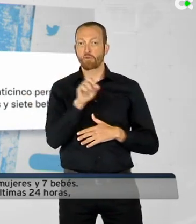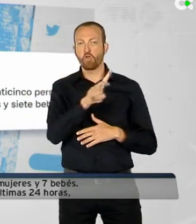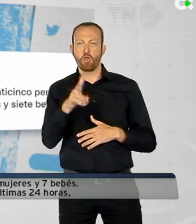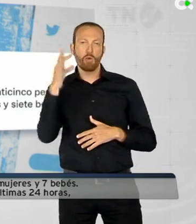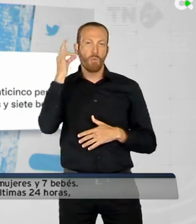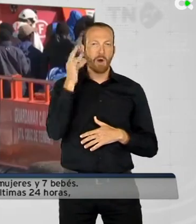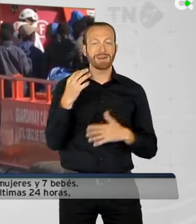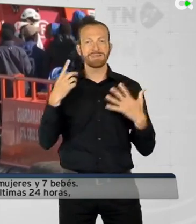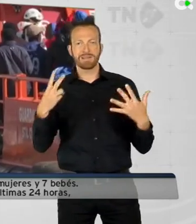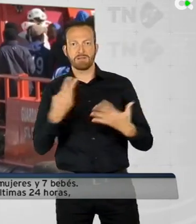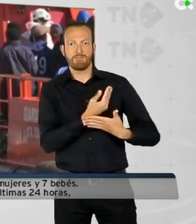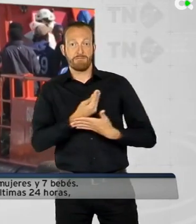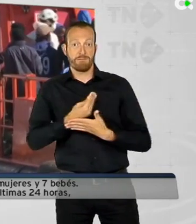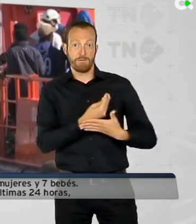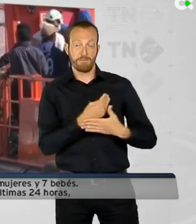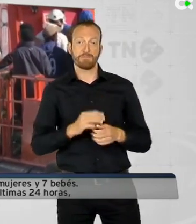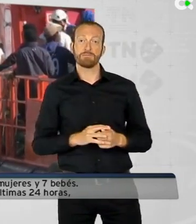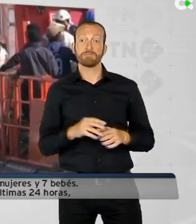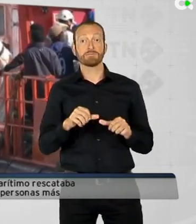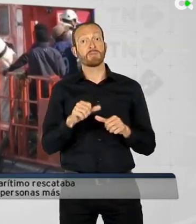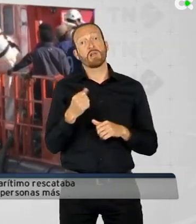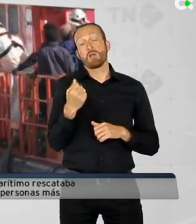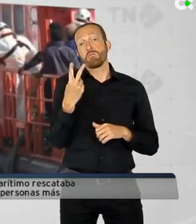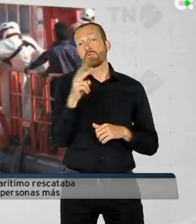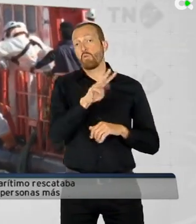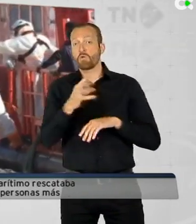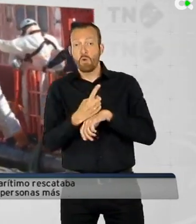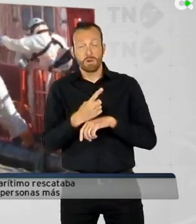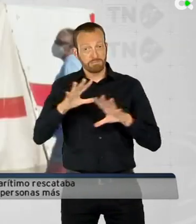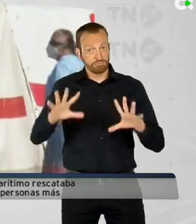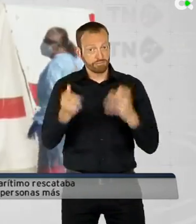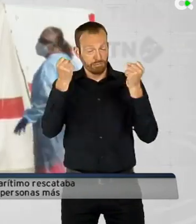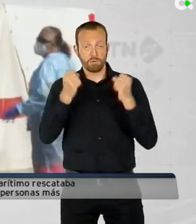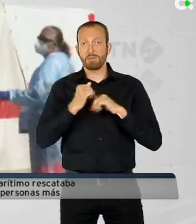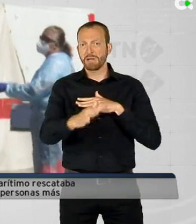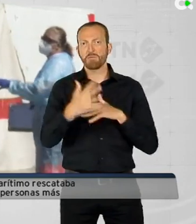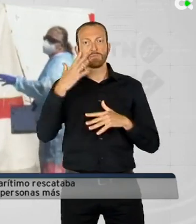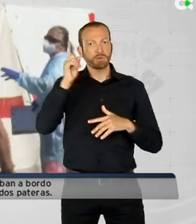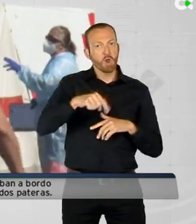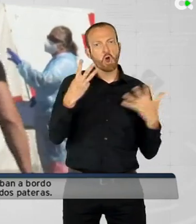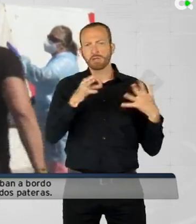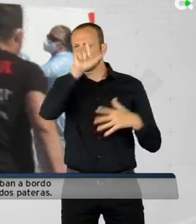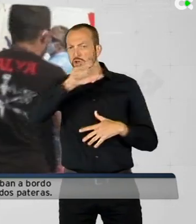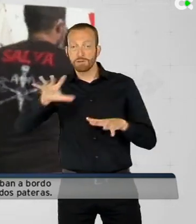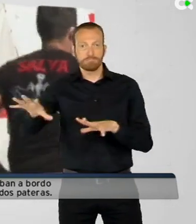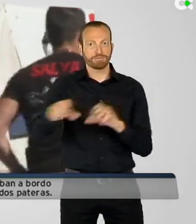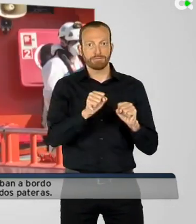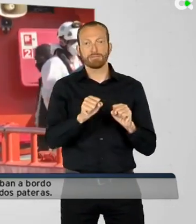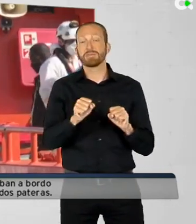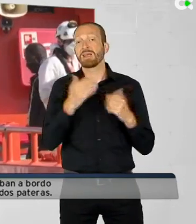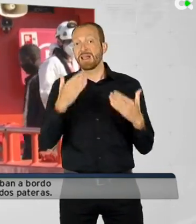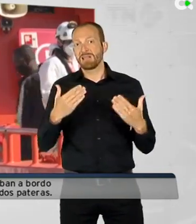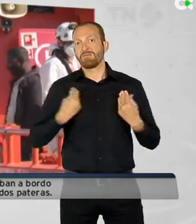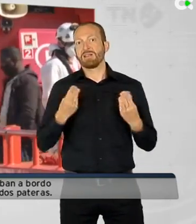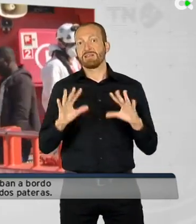mujeres y 7 bebés. Durante las últimas 24 horas, Salvamento Marítimo rescataba otras otras 80 personas más que viajaban a bordo de otras